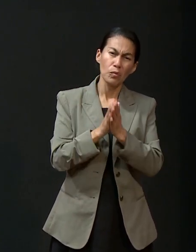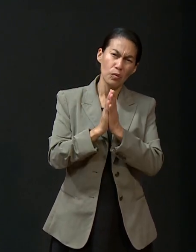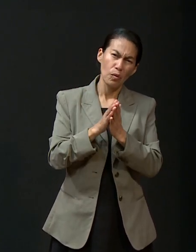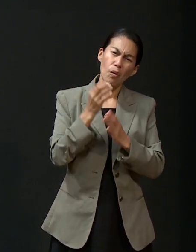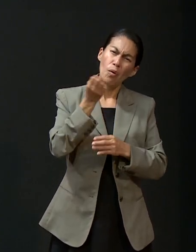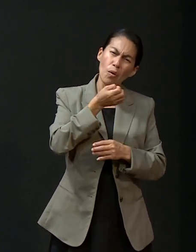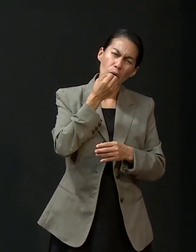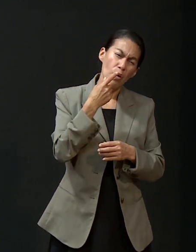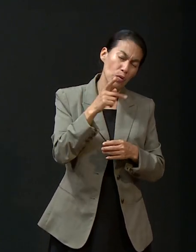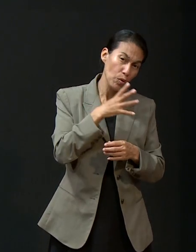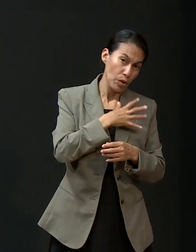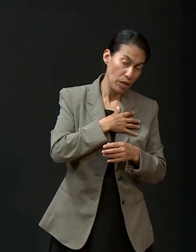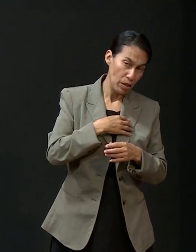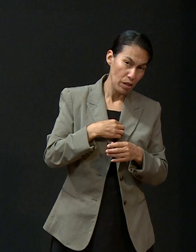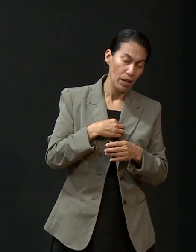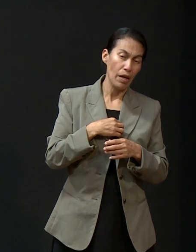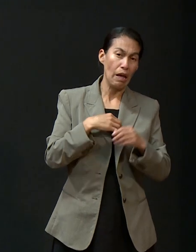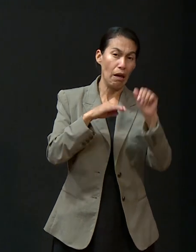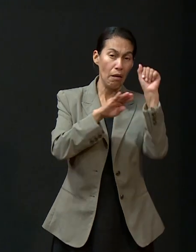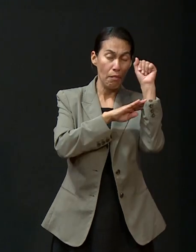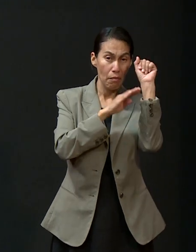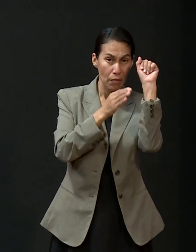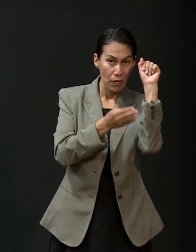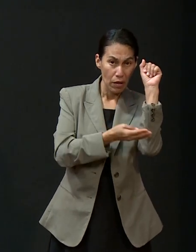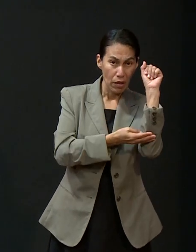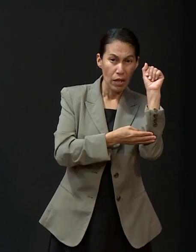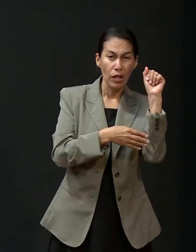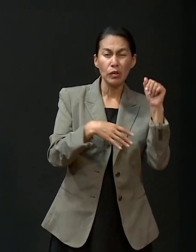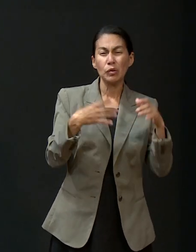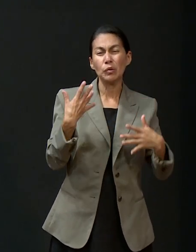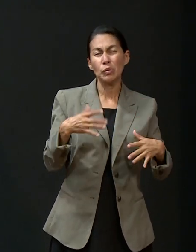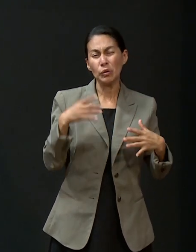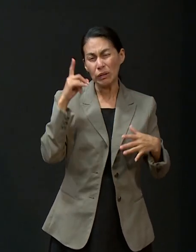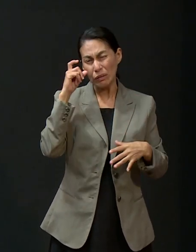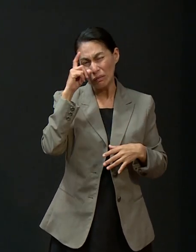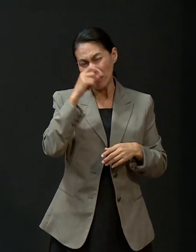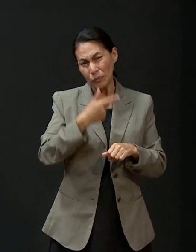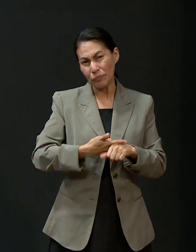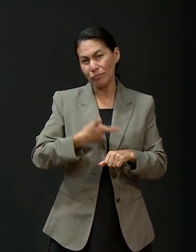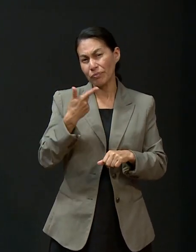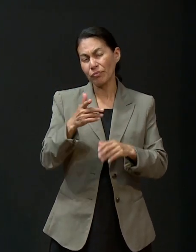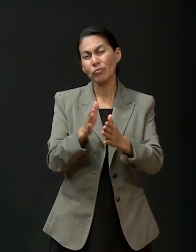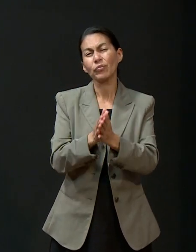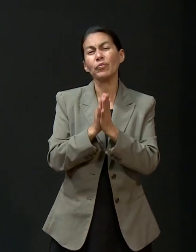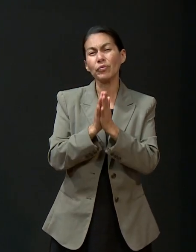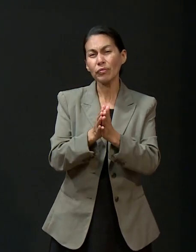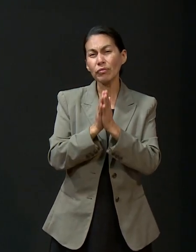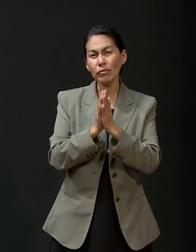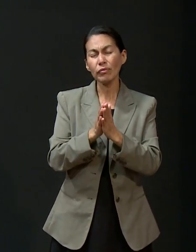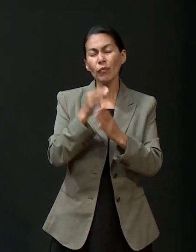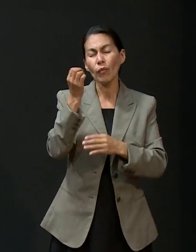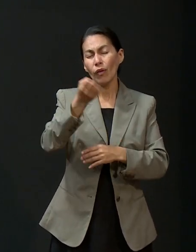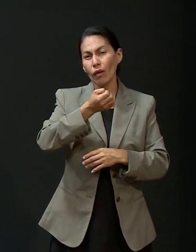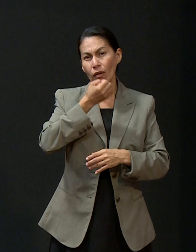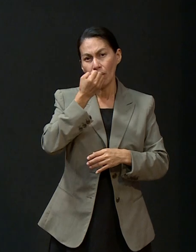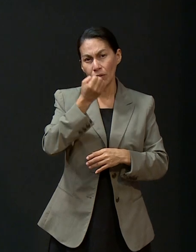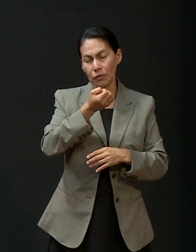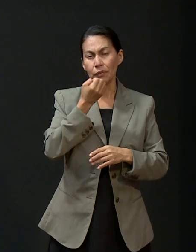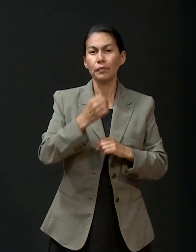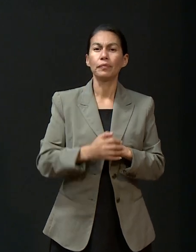su hijita Zulema Tiene un embarazo de alto riesgo Y que pide por favor Que oren por